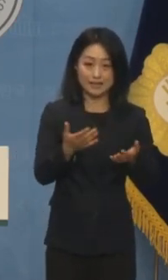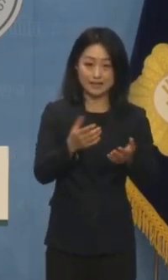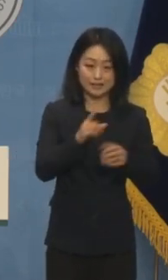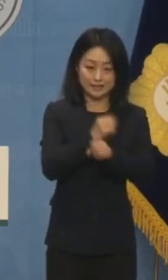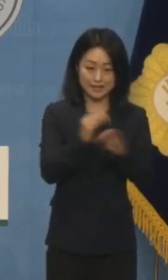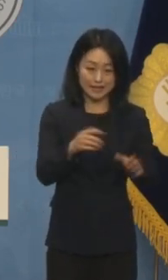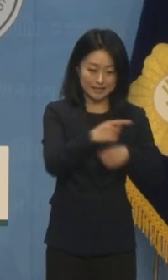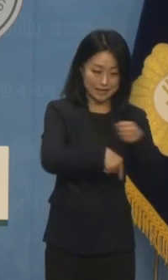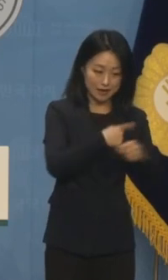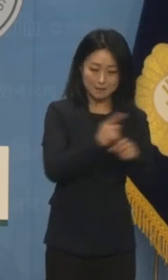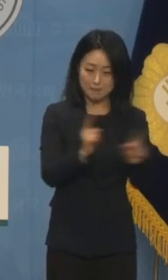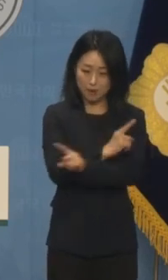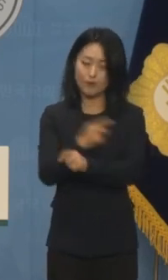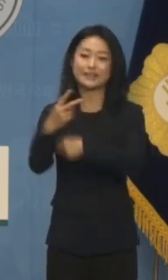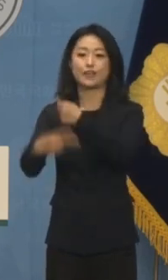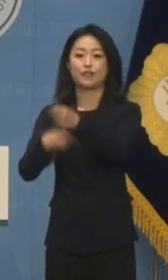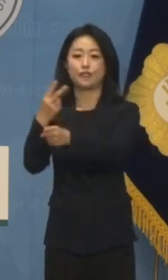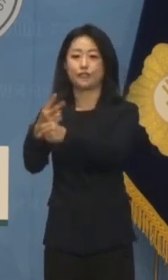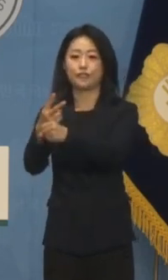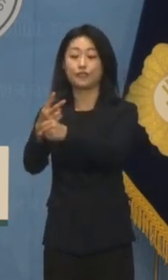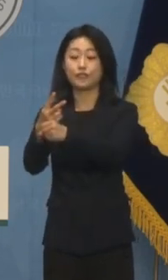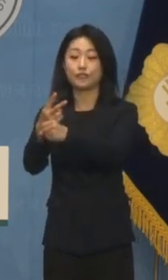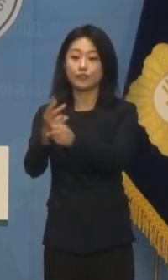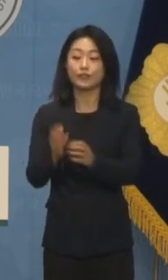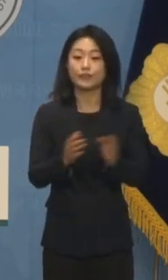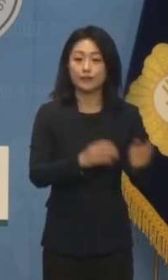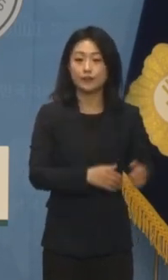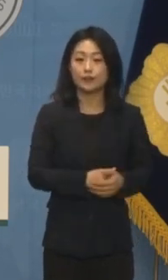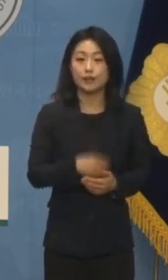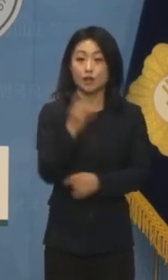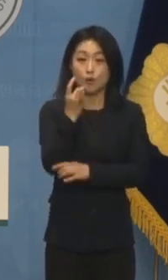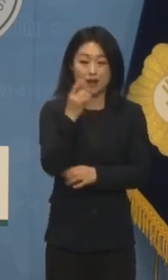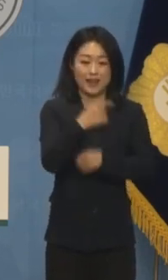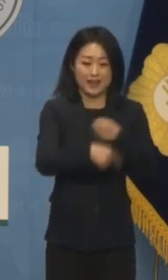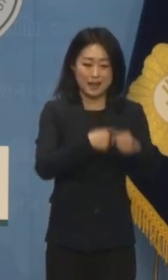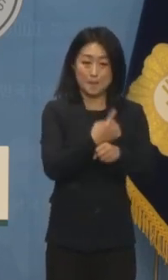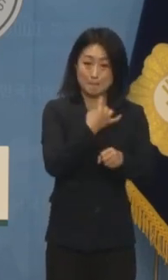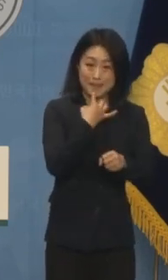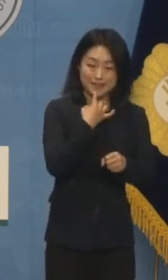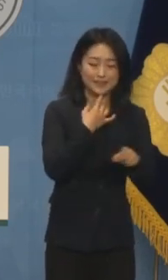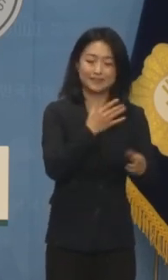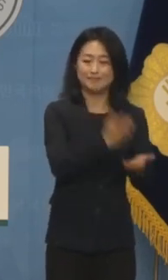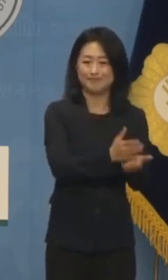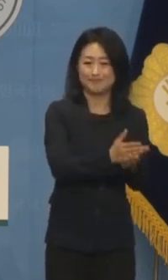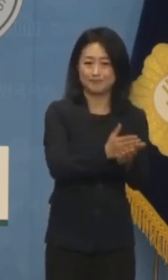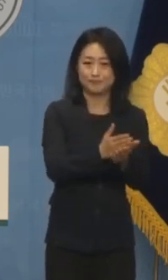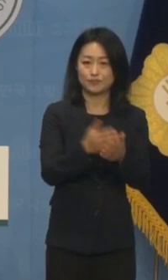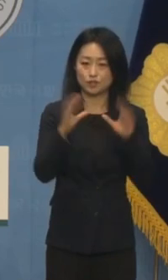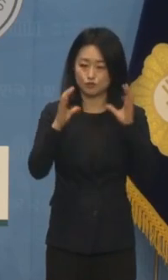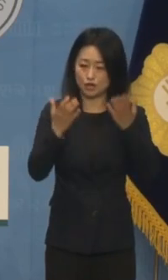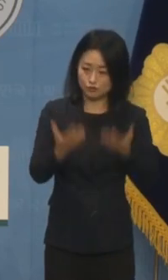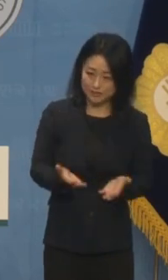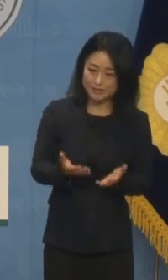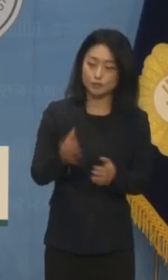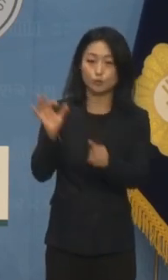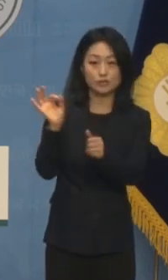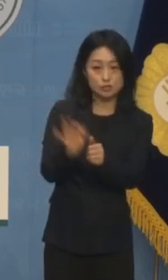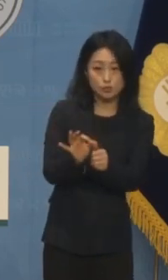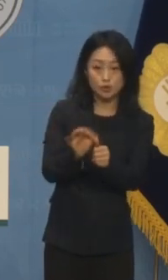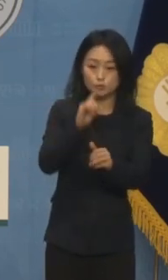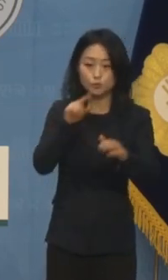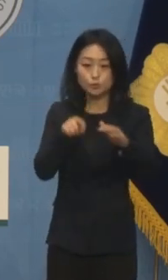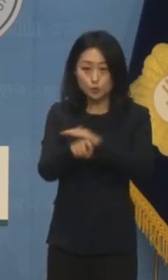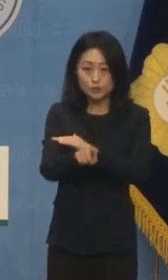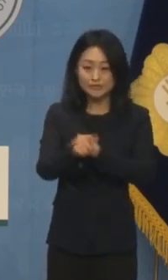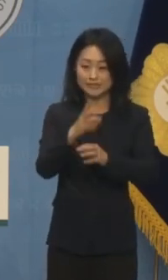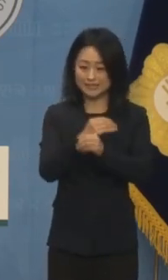확대했습니다. 기존 정부안은 육아기 근로시간 단축 기간만 확대했는데 육아휴직과 육아 지원을 위한 조치